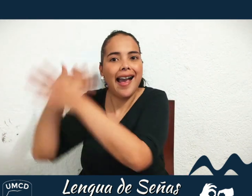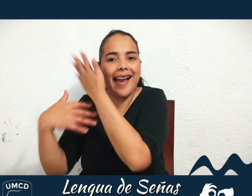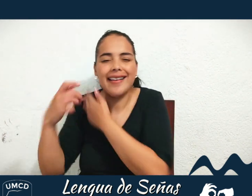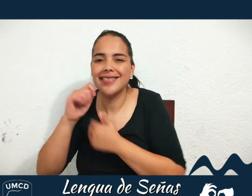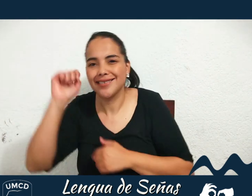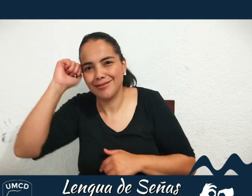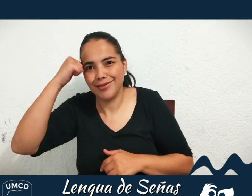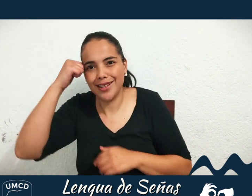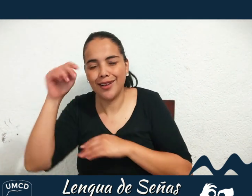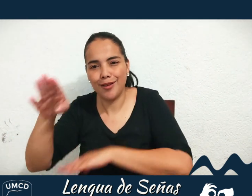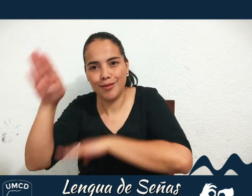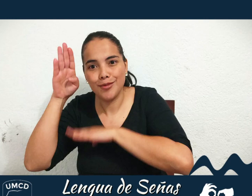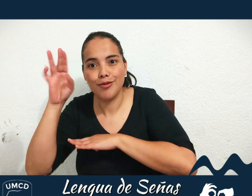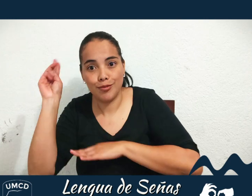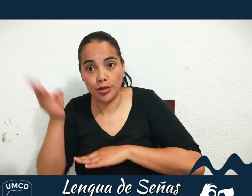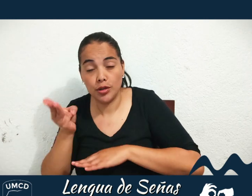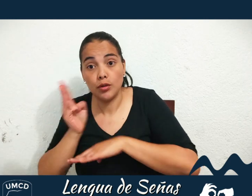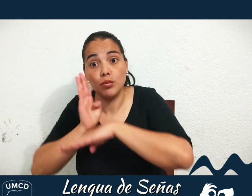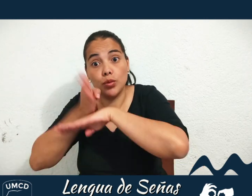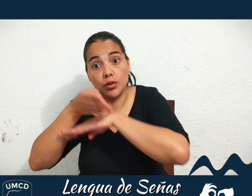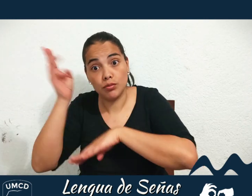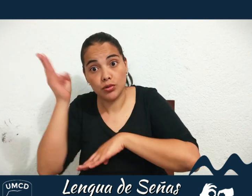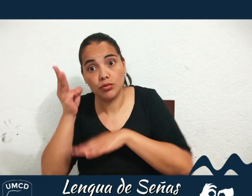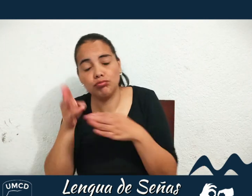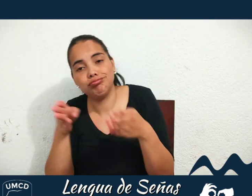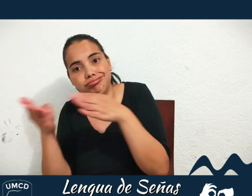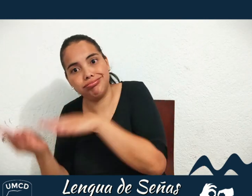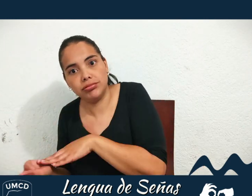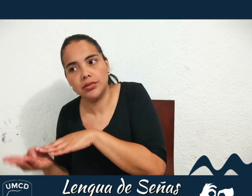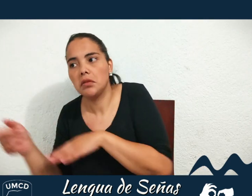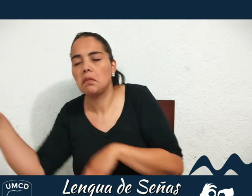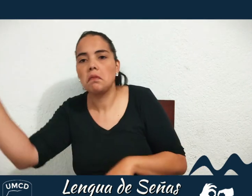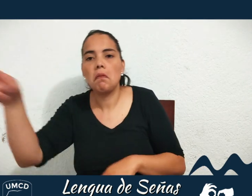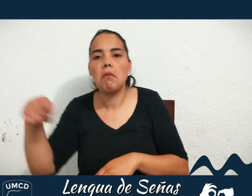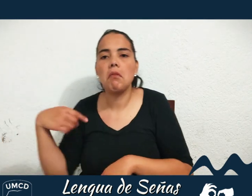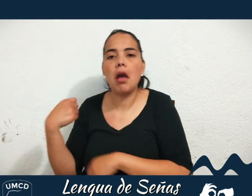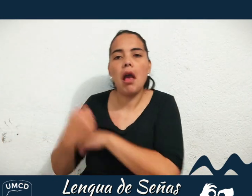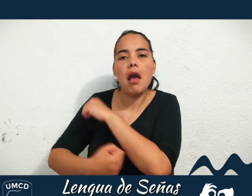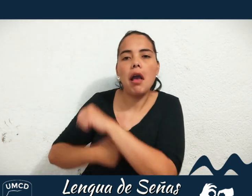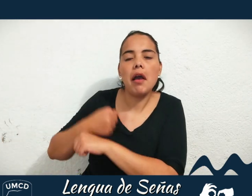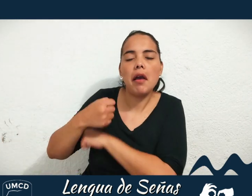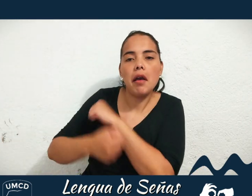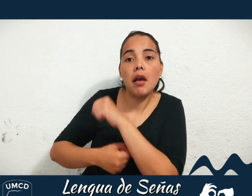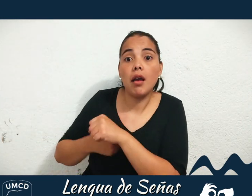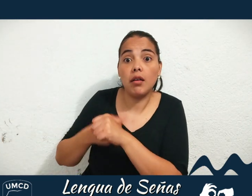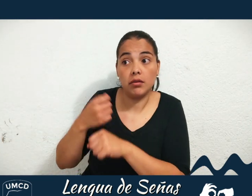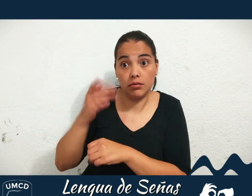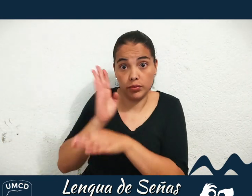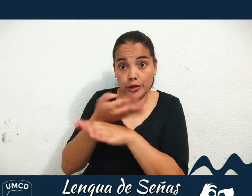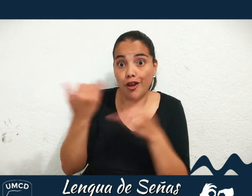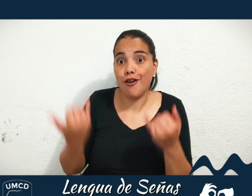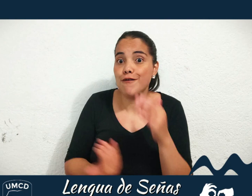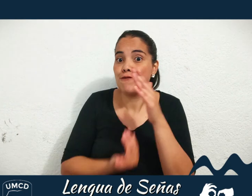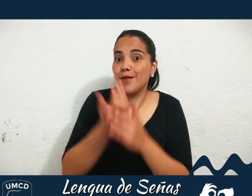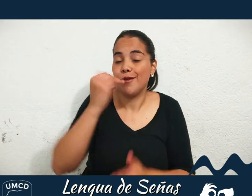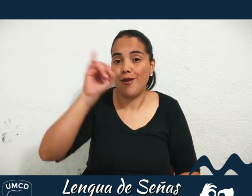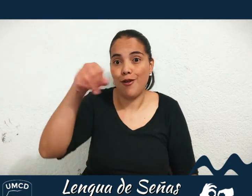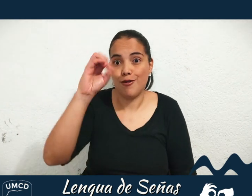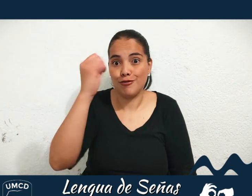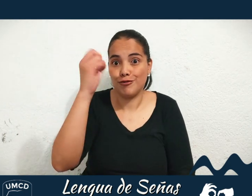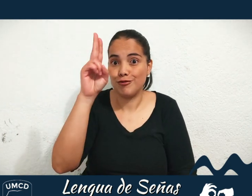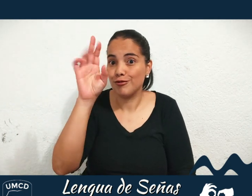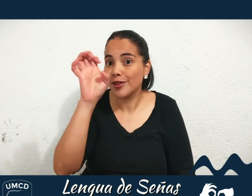A lo que estas 2 tribus y media se comprometen y dicen, sí, vamos a hacerlo. Y en ese